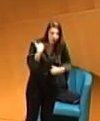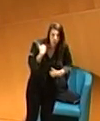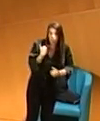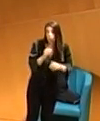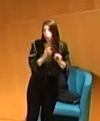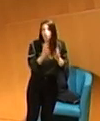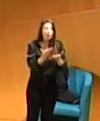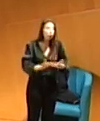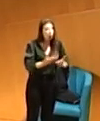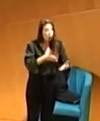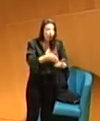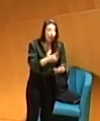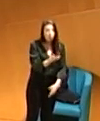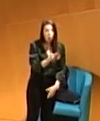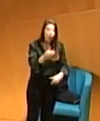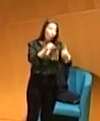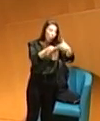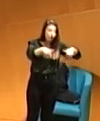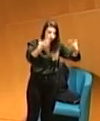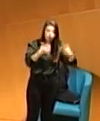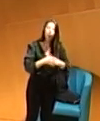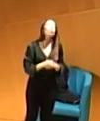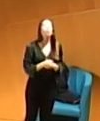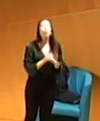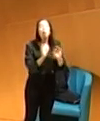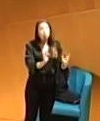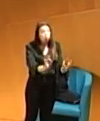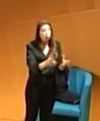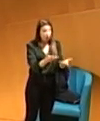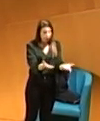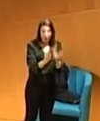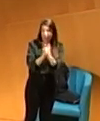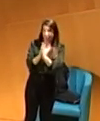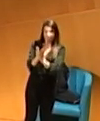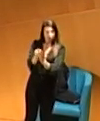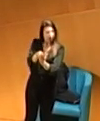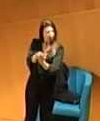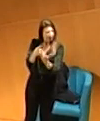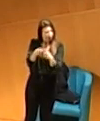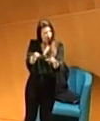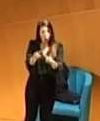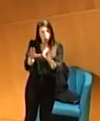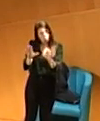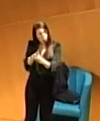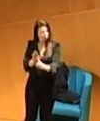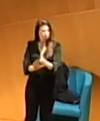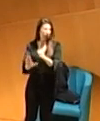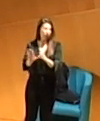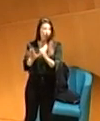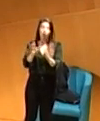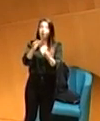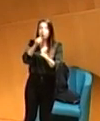mode. Mais pour le livre, on a vraiment fait un groupe spécifique de parents d'adultes, parce que...